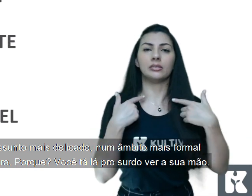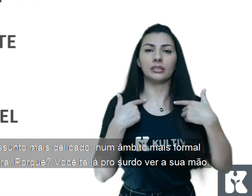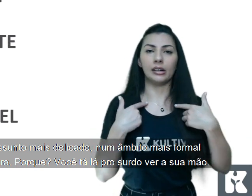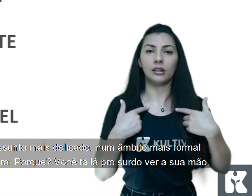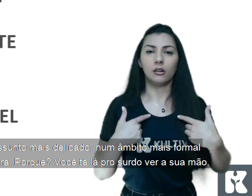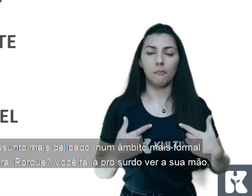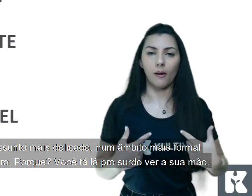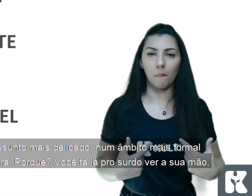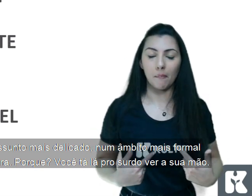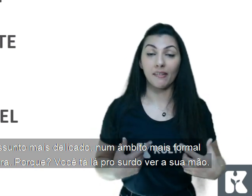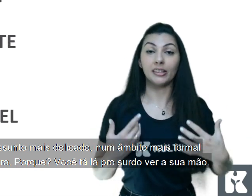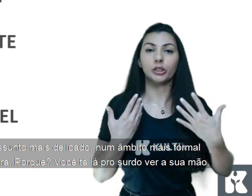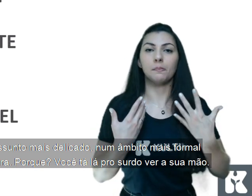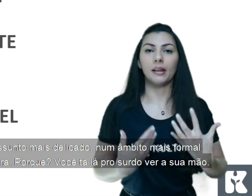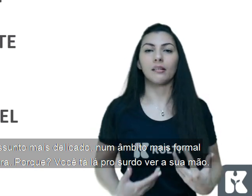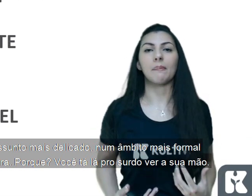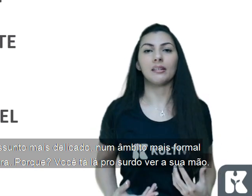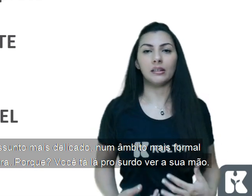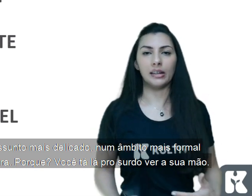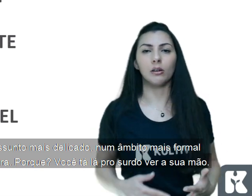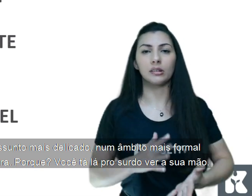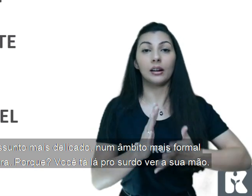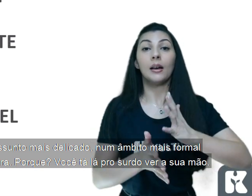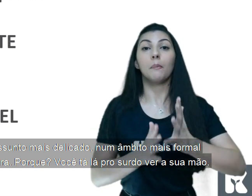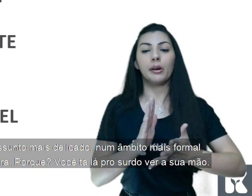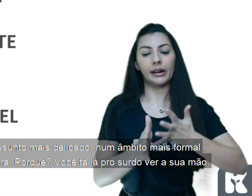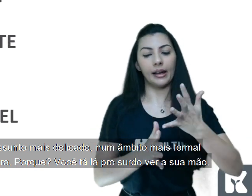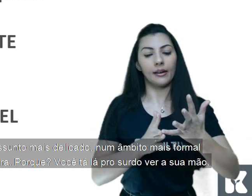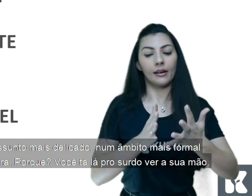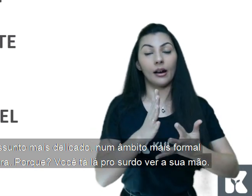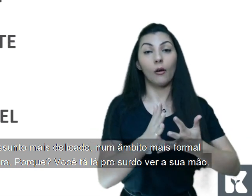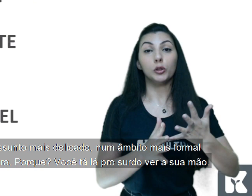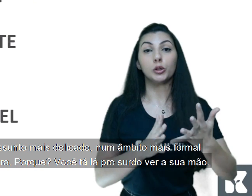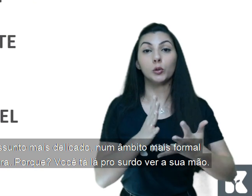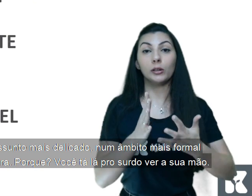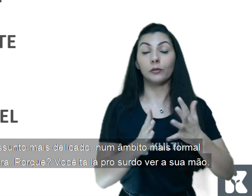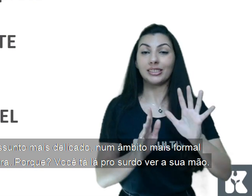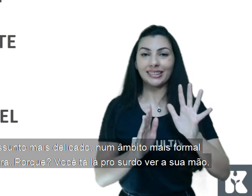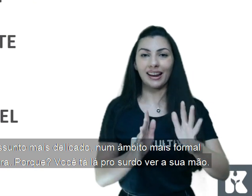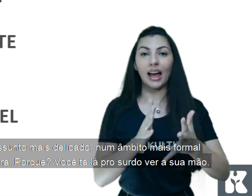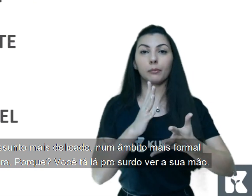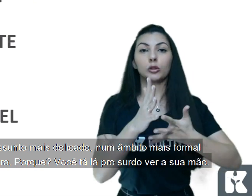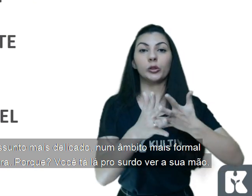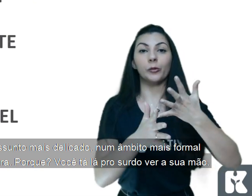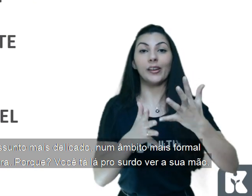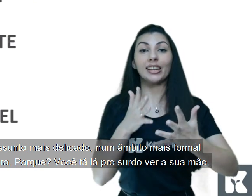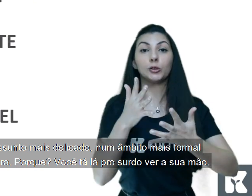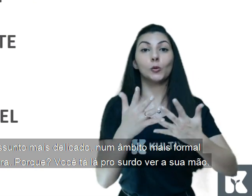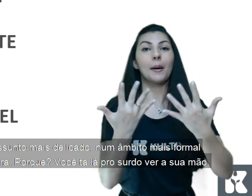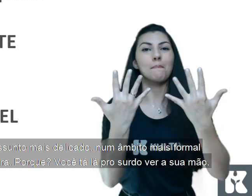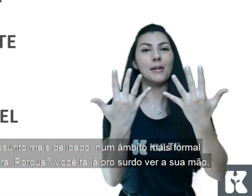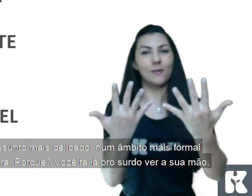sim precisa ter uma roupa, uma vestimenta mais neutra. Por quê? O surdo, você está lá para o surdo ver a sua mão,